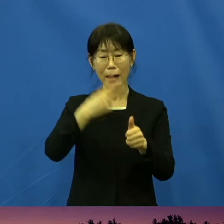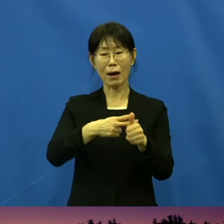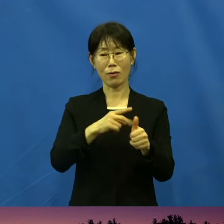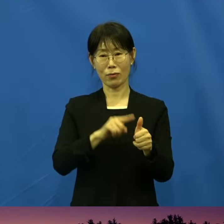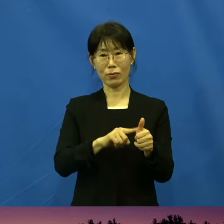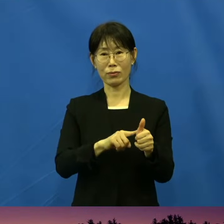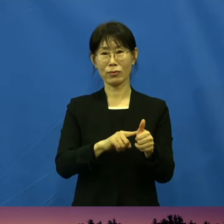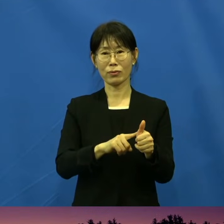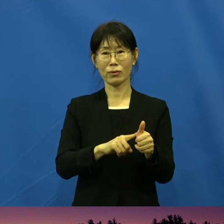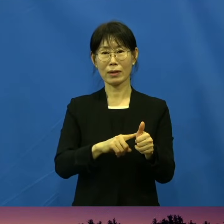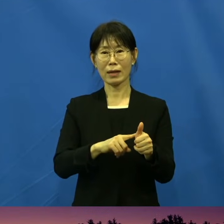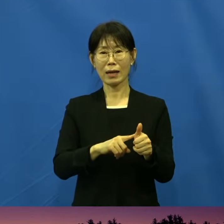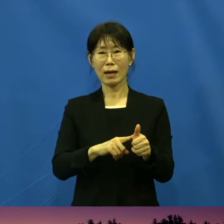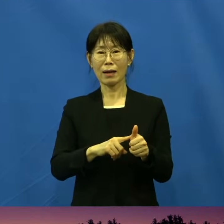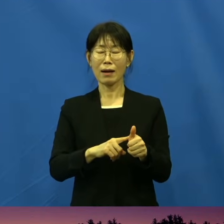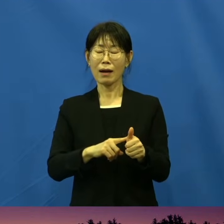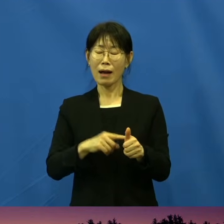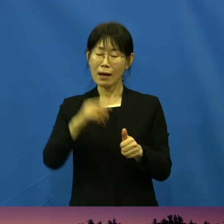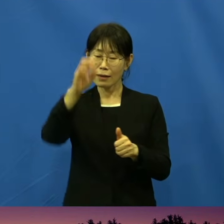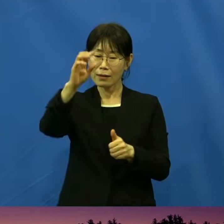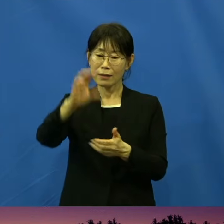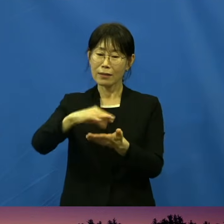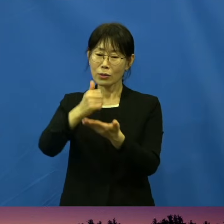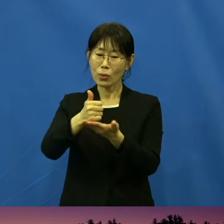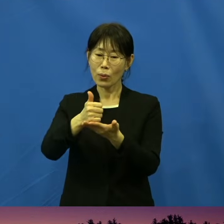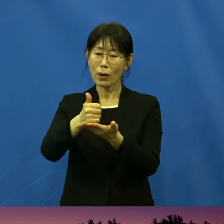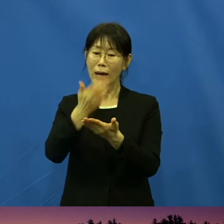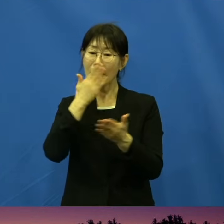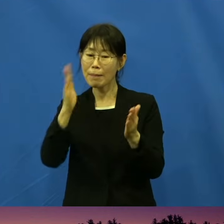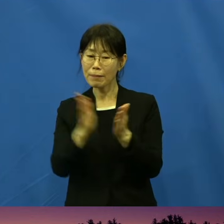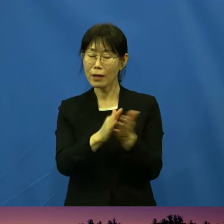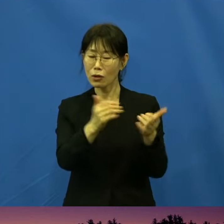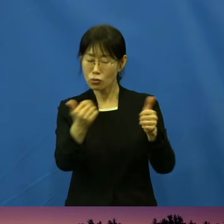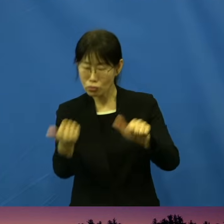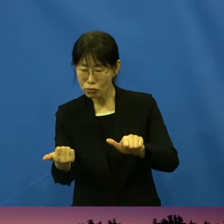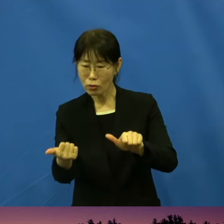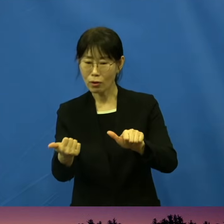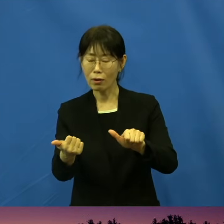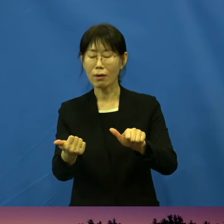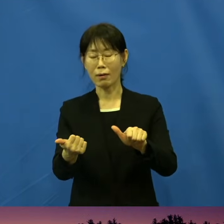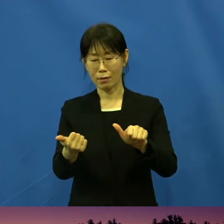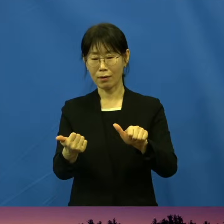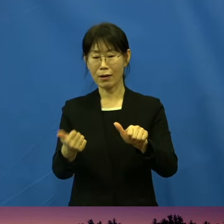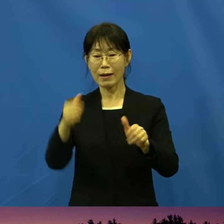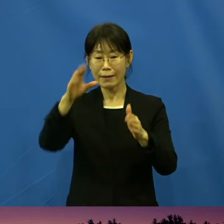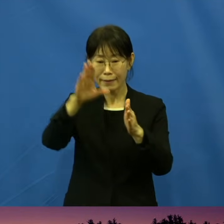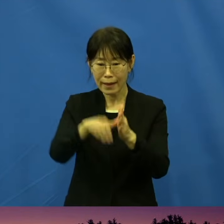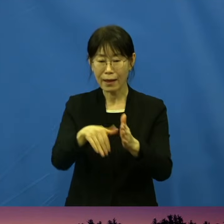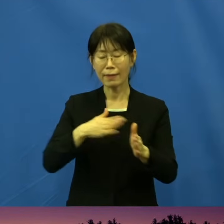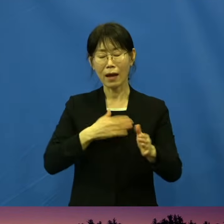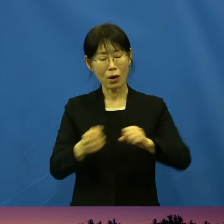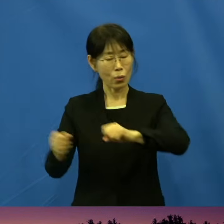속에 끊임없이 내가 그리스도와 함께 죽는 경험을 할 때 끊임없이 부활을